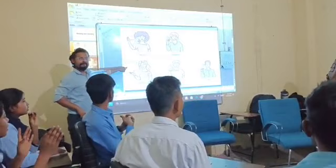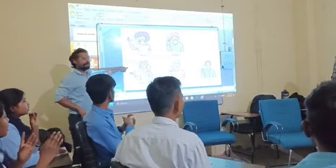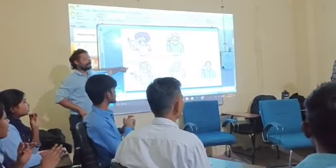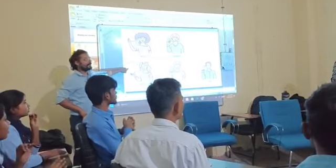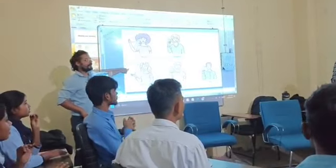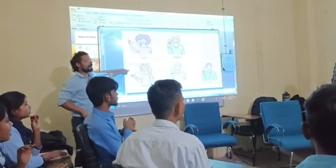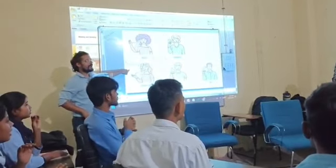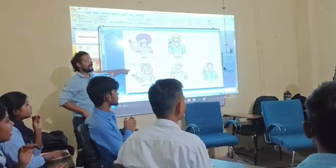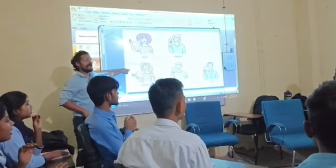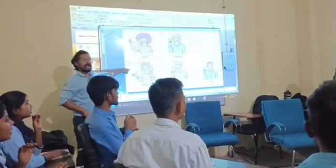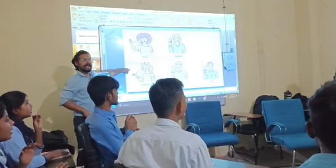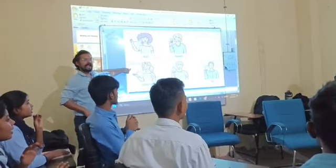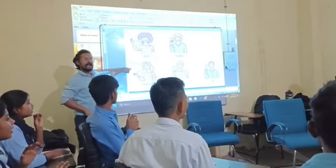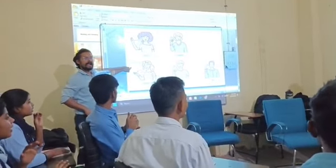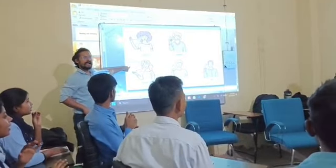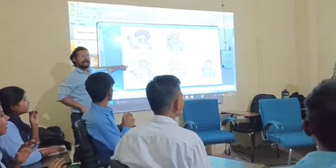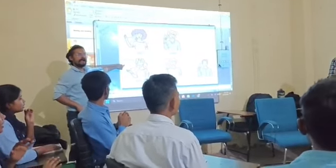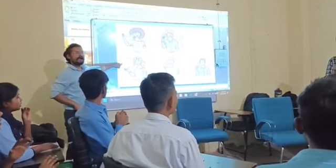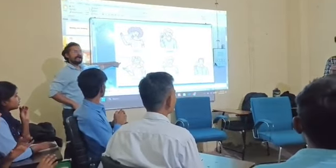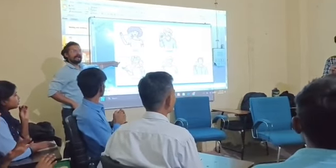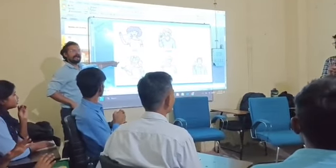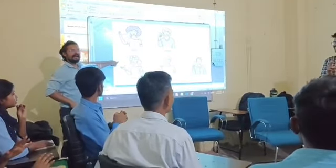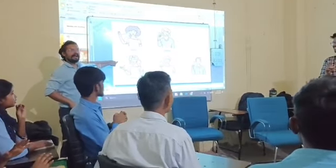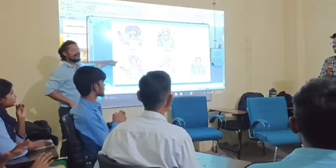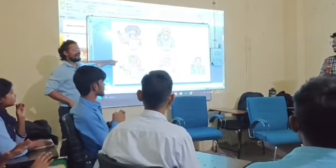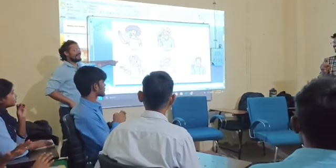ही है, अलग है?